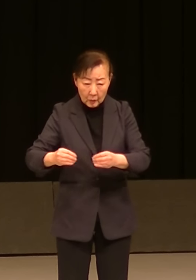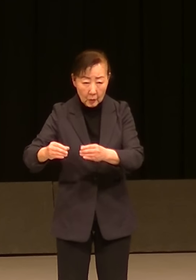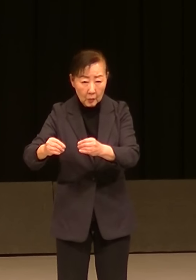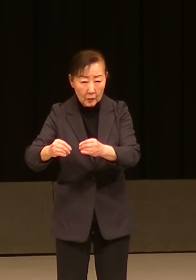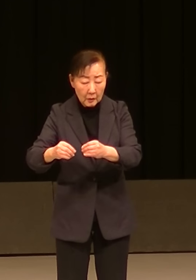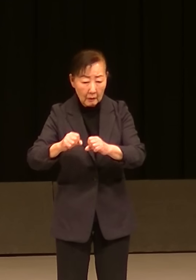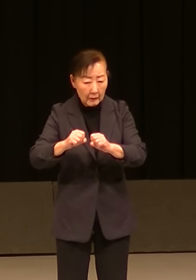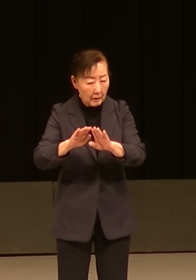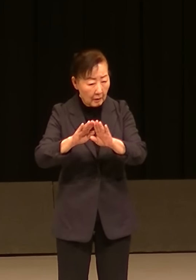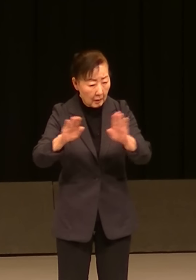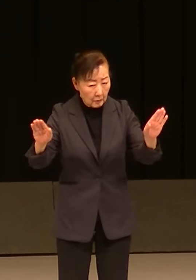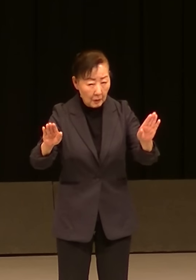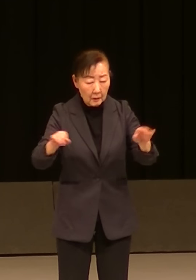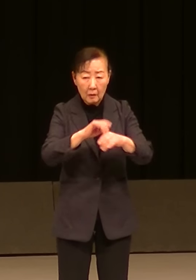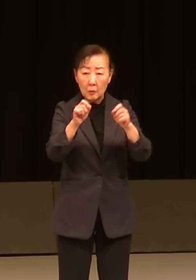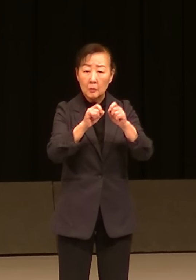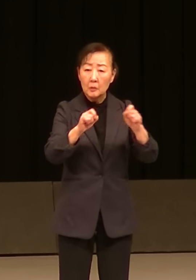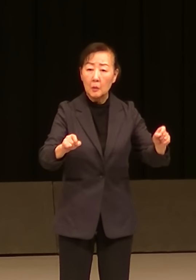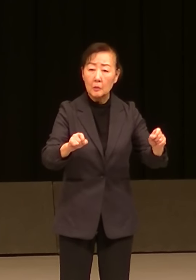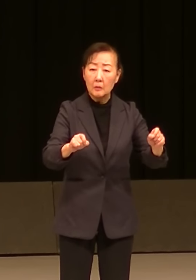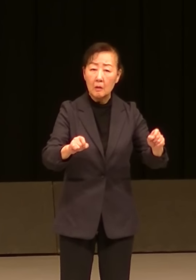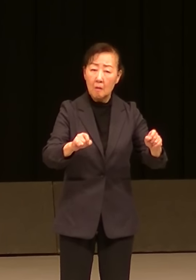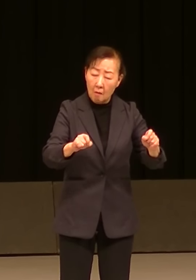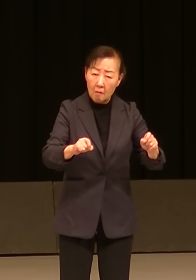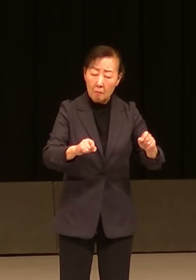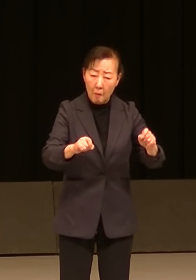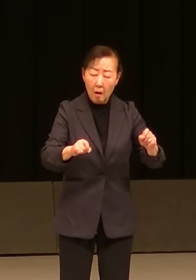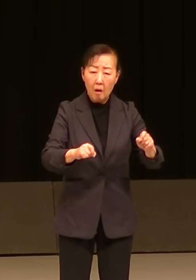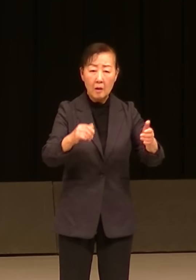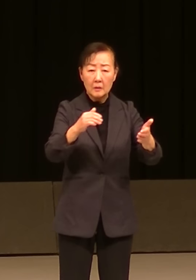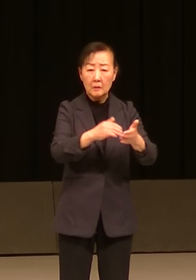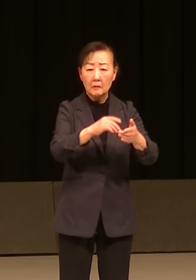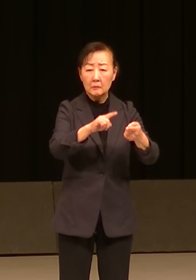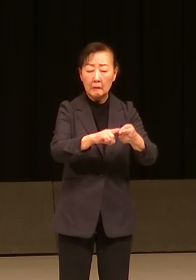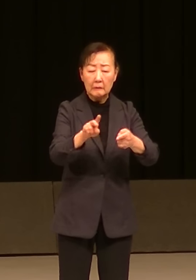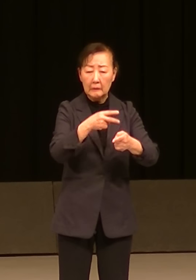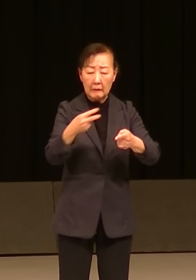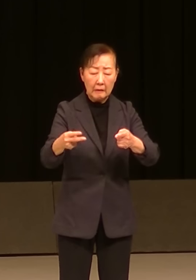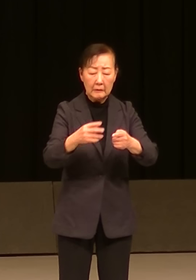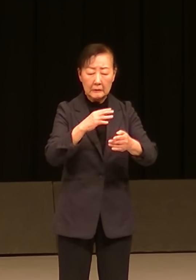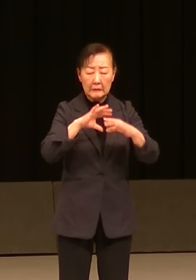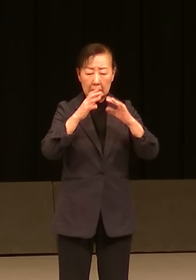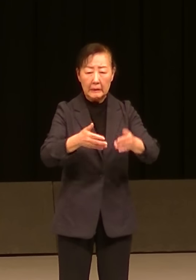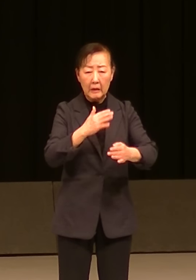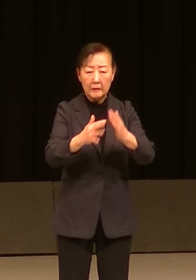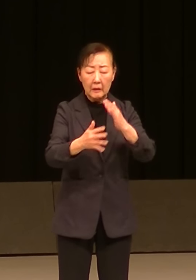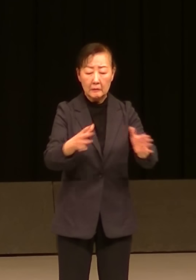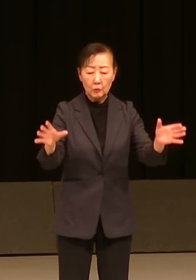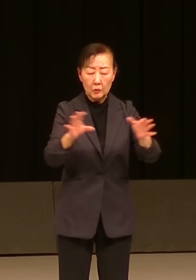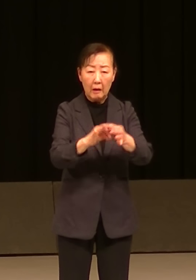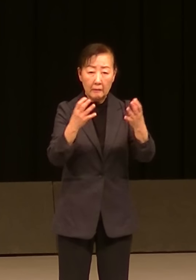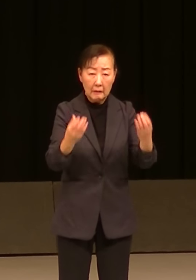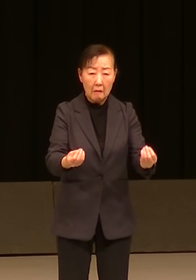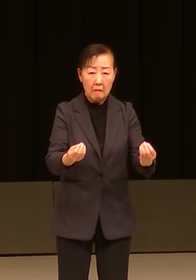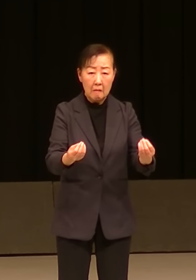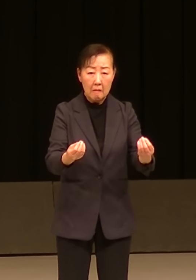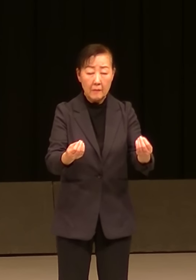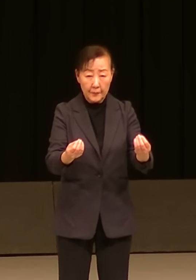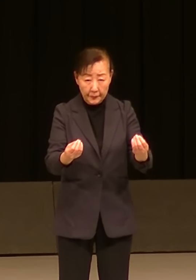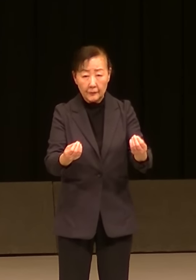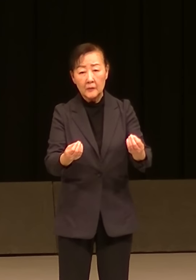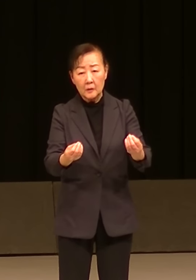やり始めたことによって、それが結局のところは第二次世界大戦に今つながってしまった